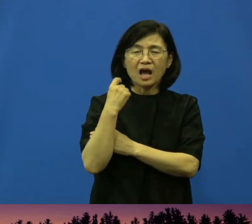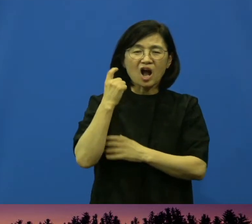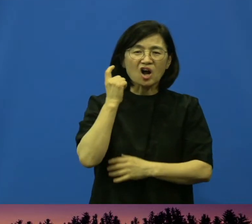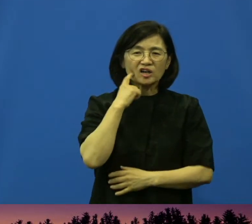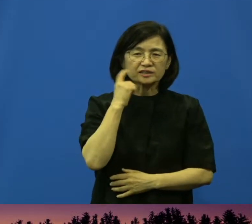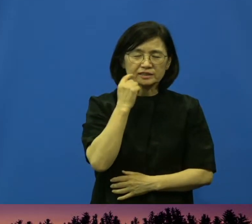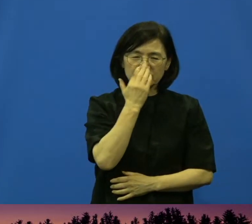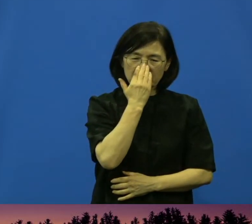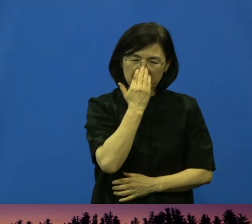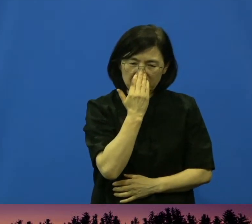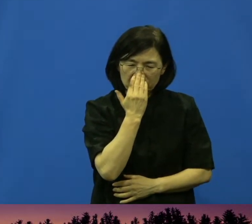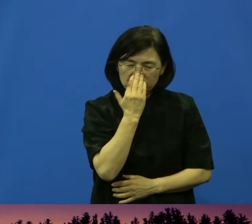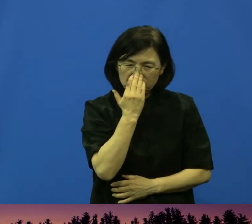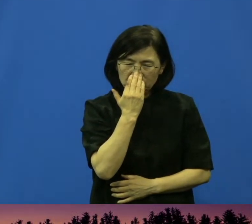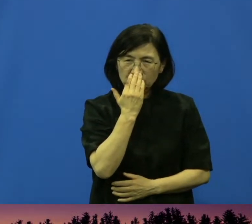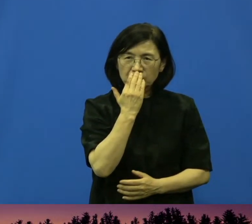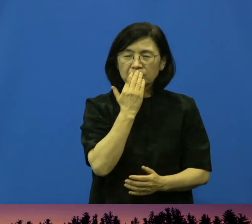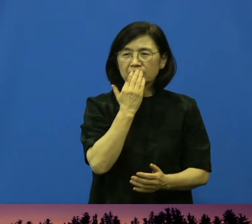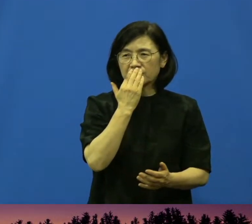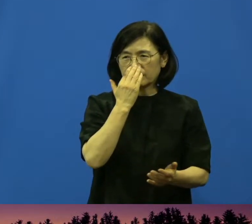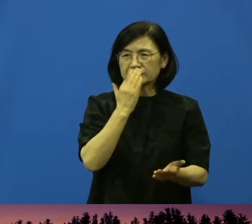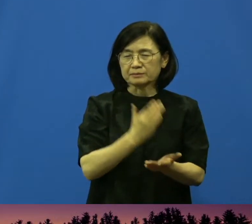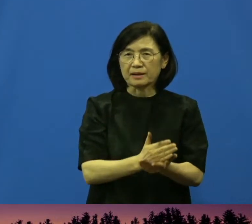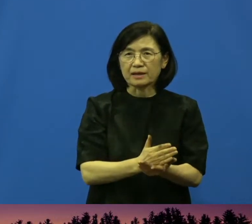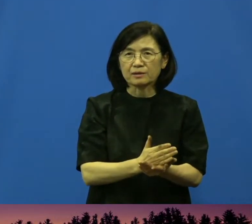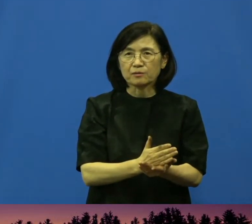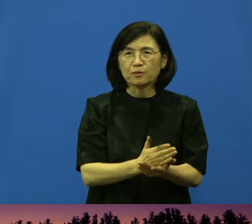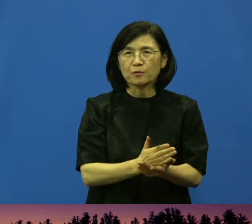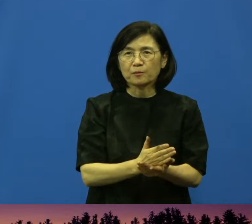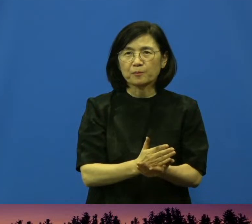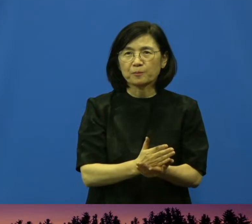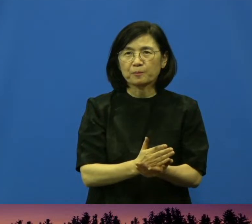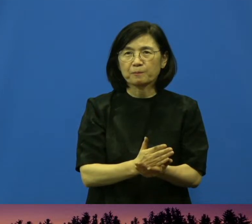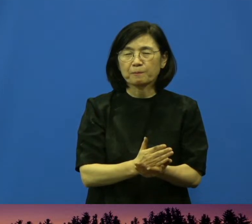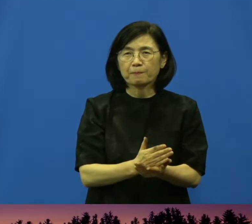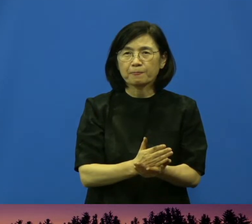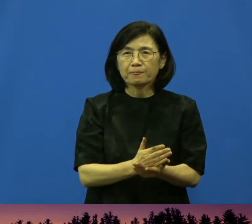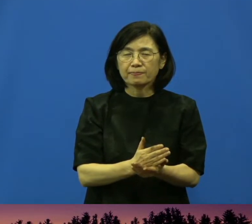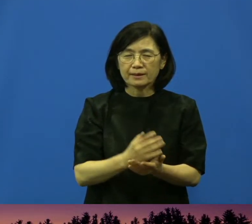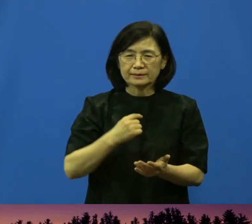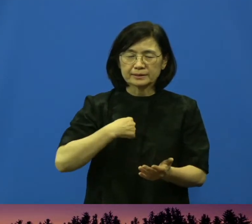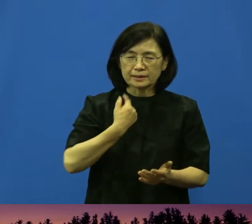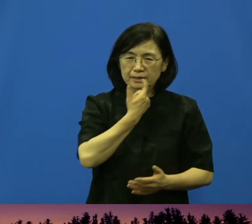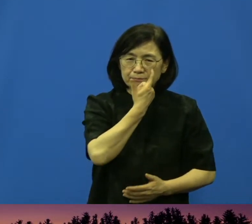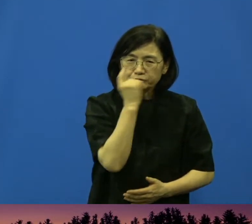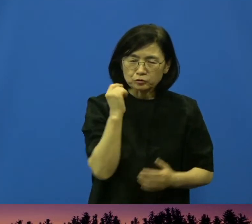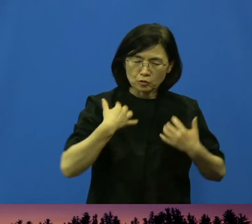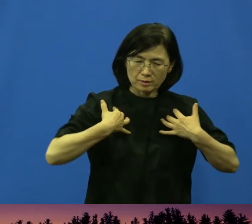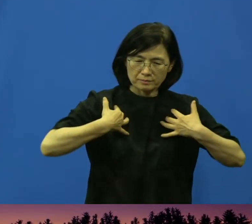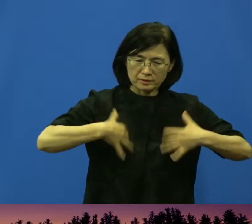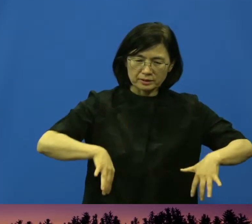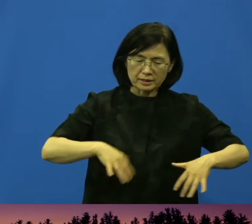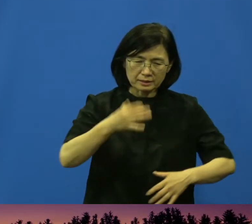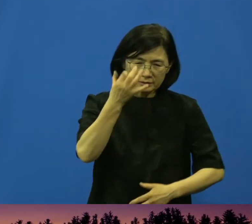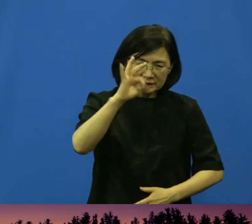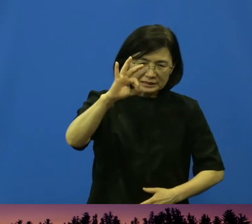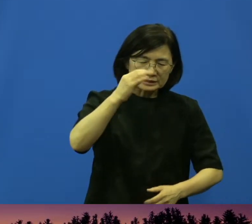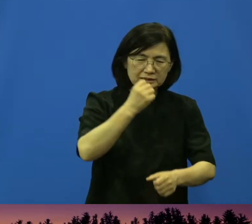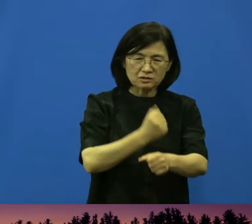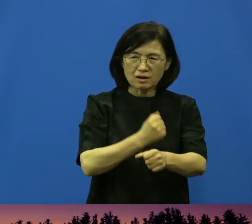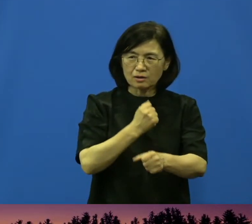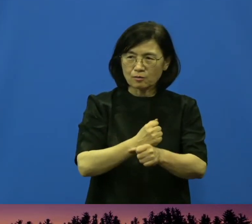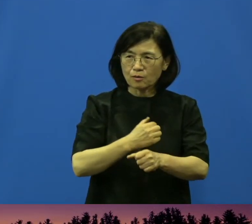자신을 포장하지 말고 자기의 밑바닥을 완전히 드러내고 인정하고, 나는 내 힘으로 살아갈 수